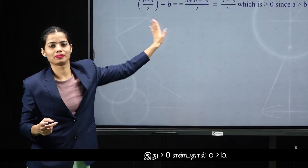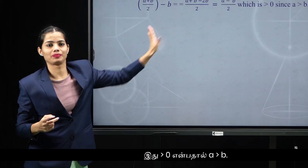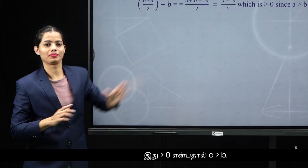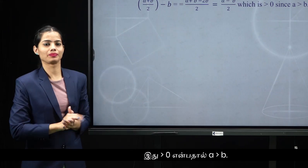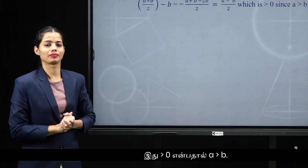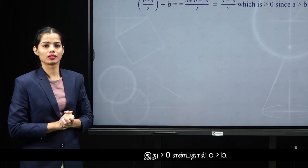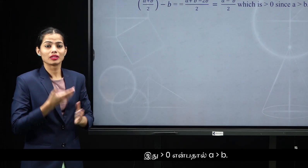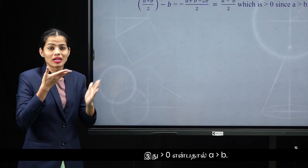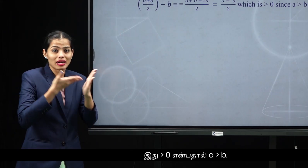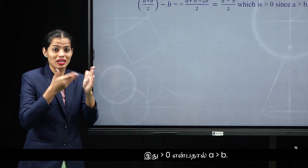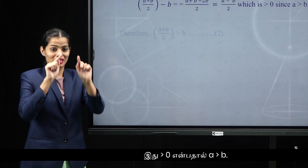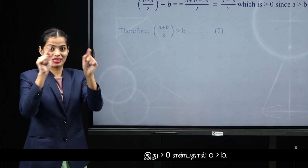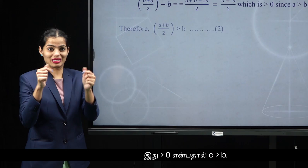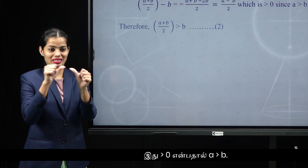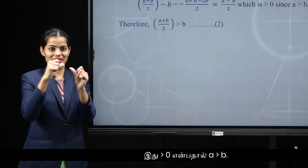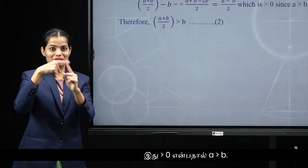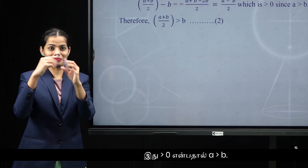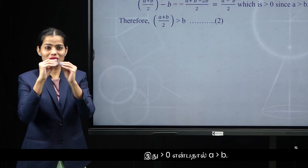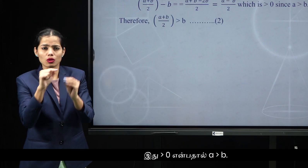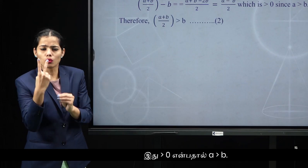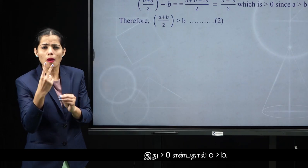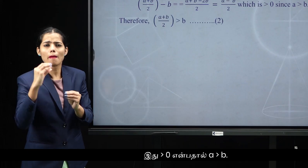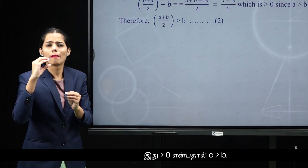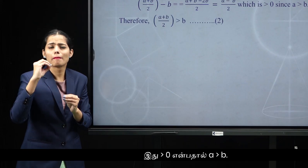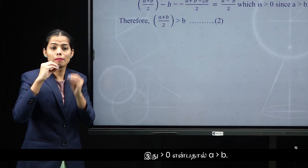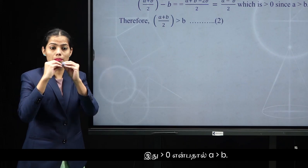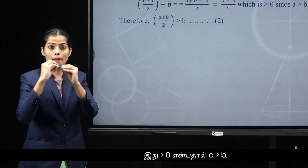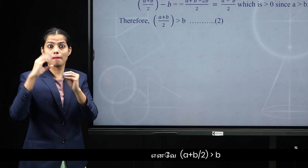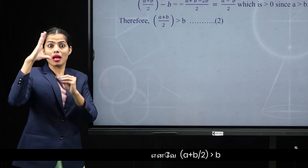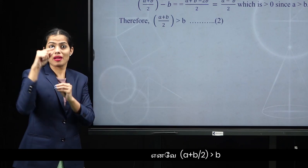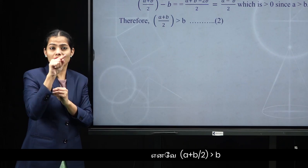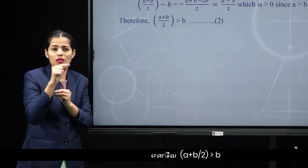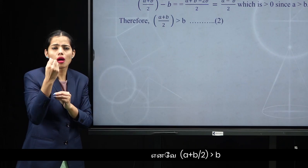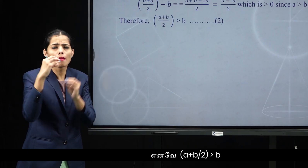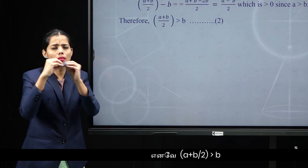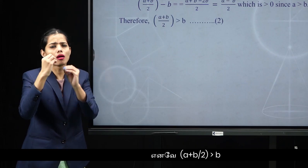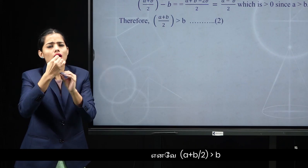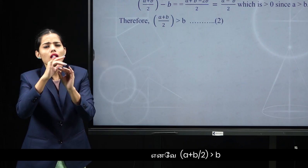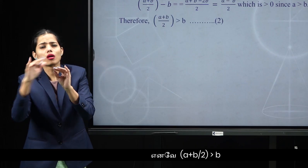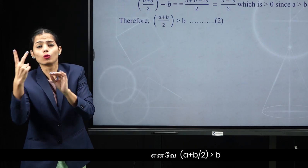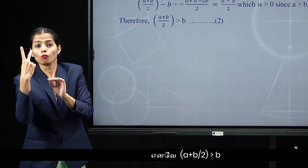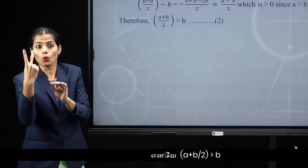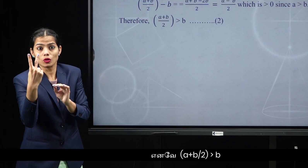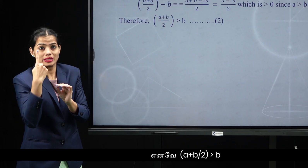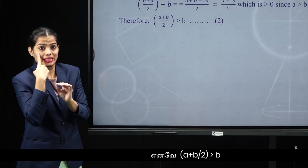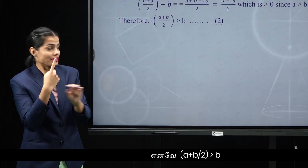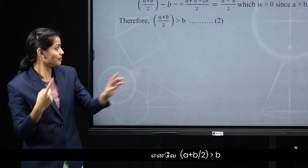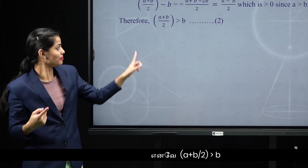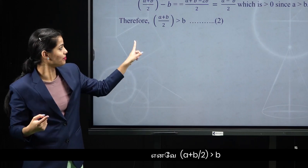என்பதால் A Bஐ விட பெரியது. எனவே வட்ட அடைப்புக்குறிக்குள் A கூட்டல் B இன் கீழ் 2 Bஐ விட